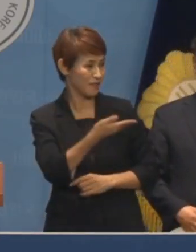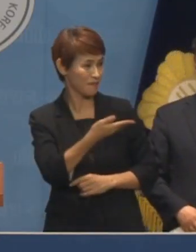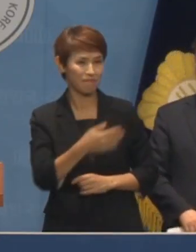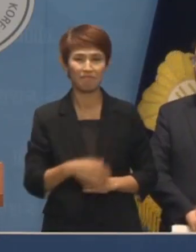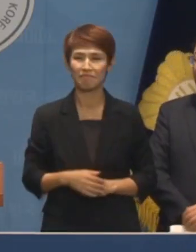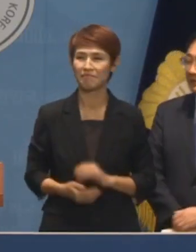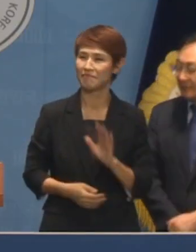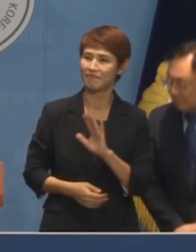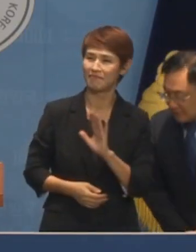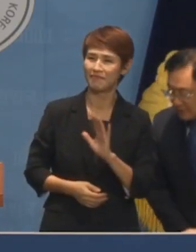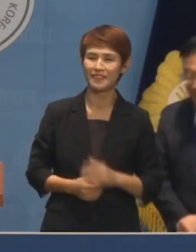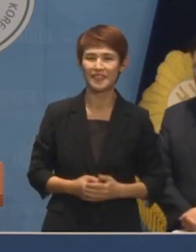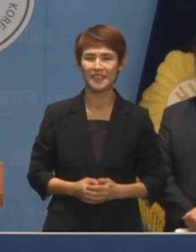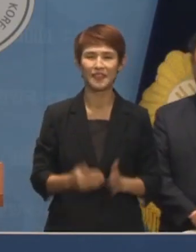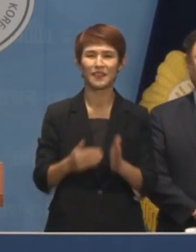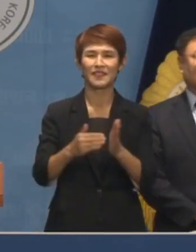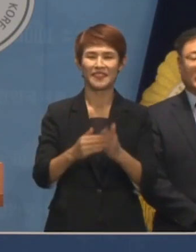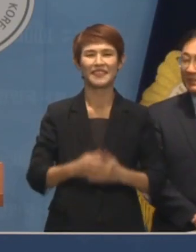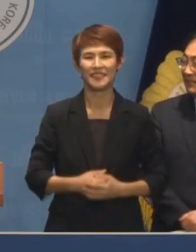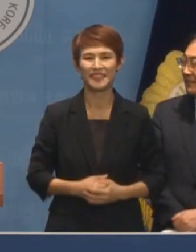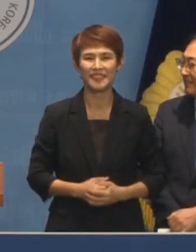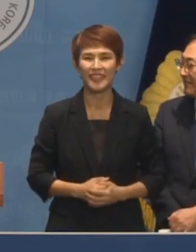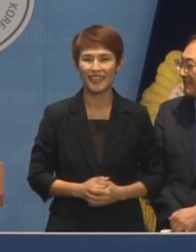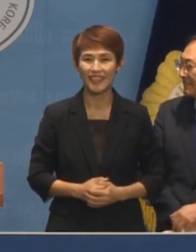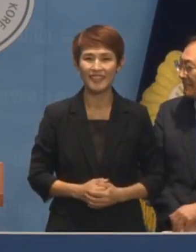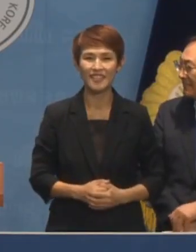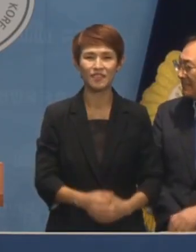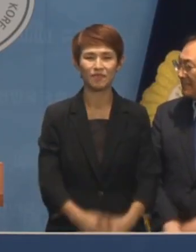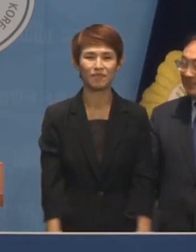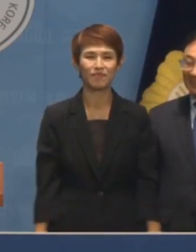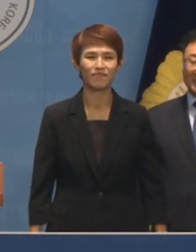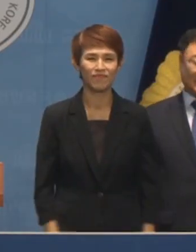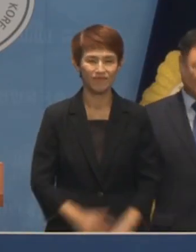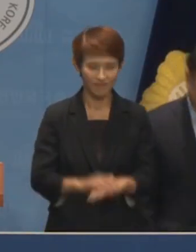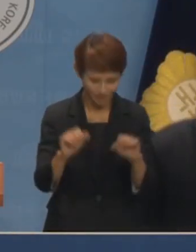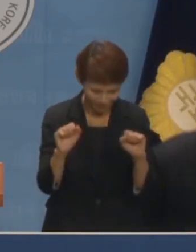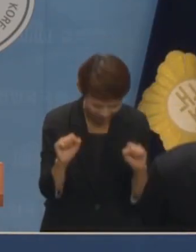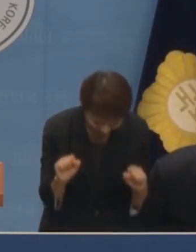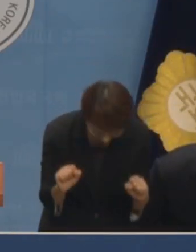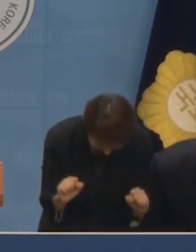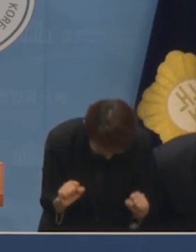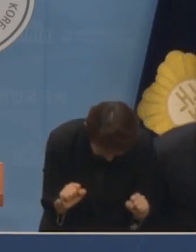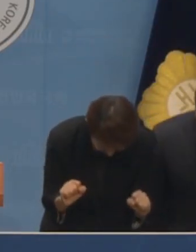위원장님께서 그럼